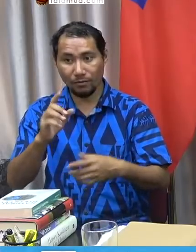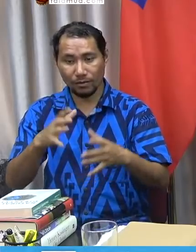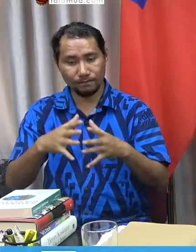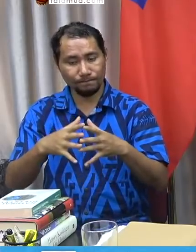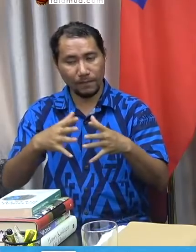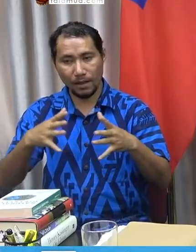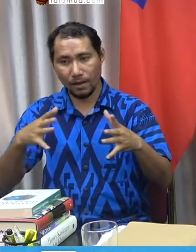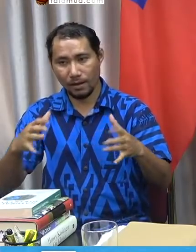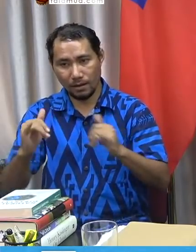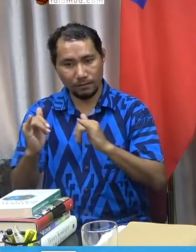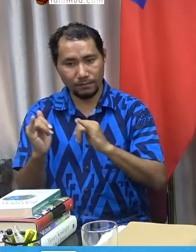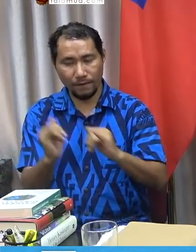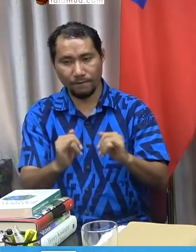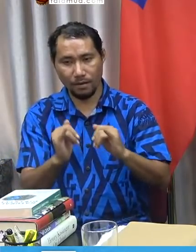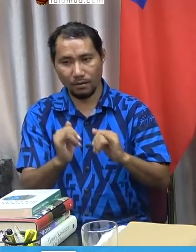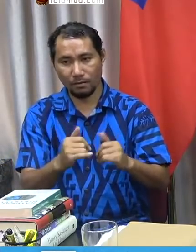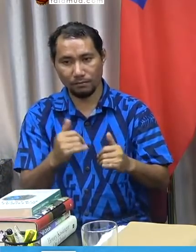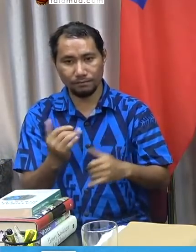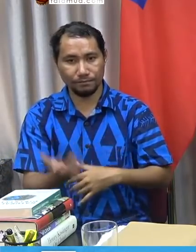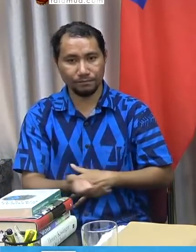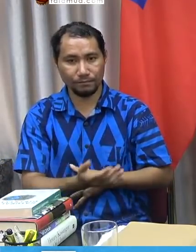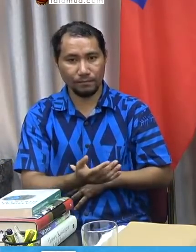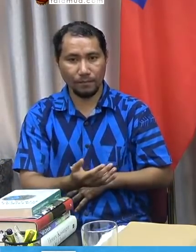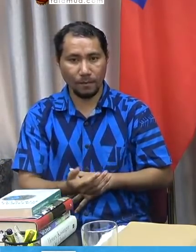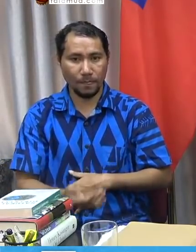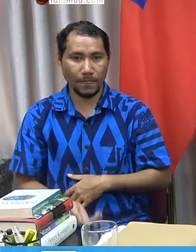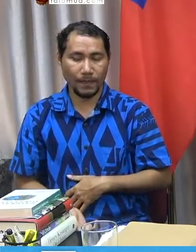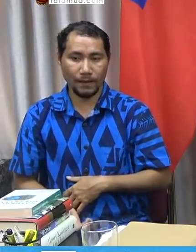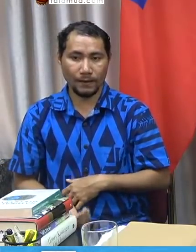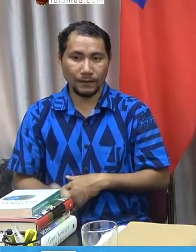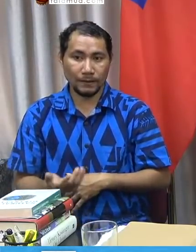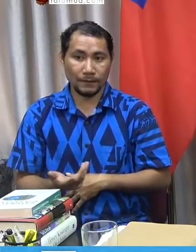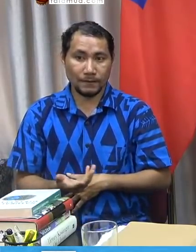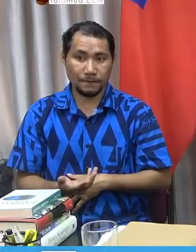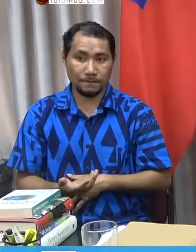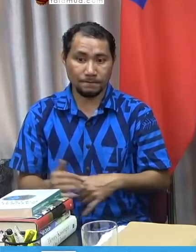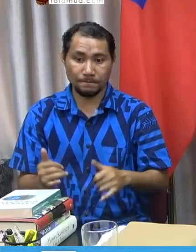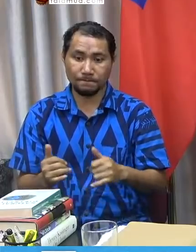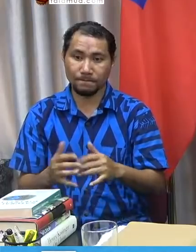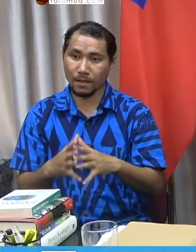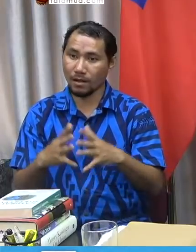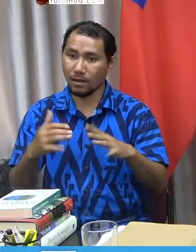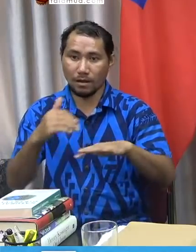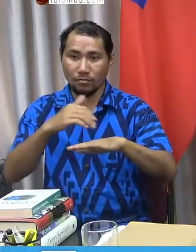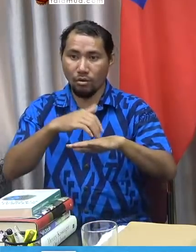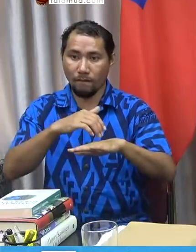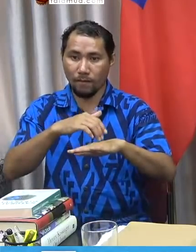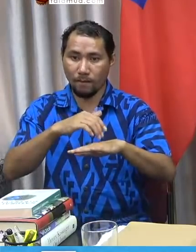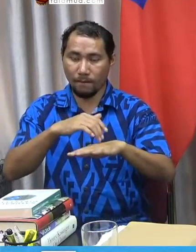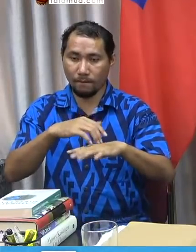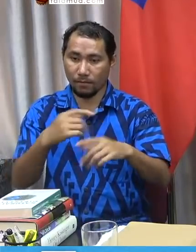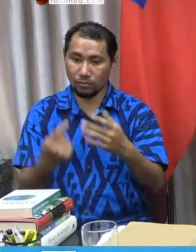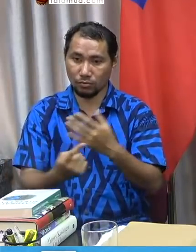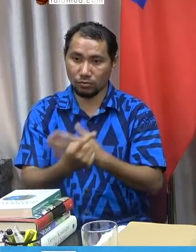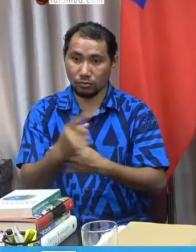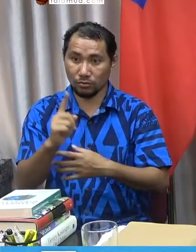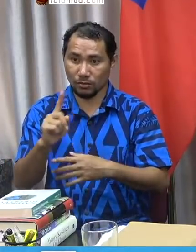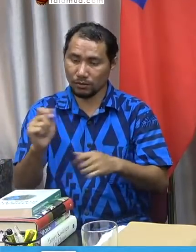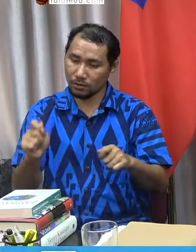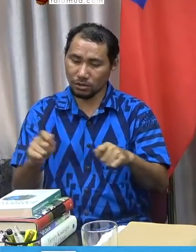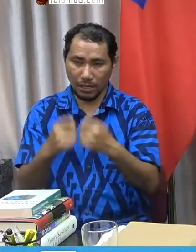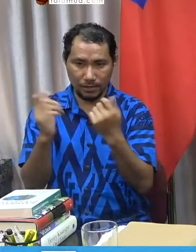le afianga le o tūlai mai. Ia, ma o se lu I tele mo